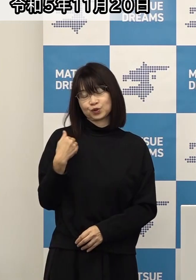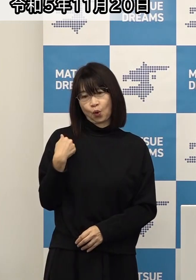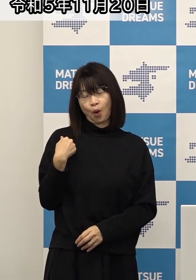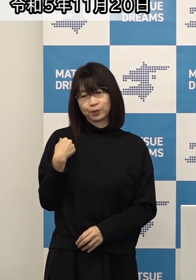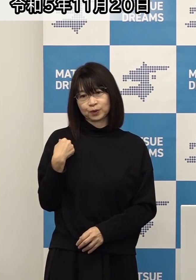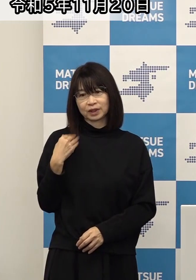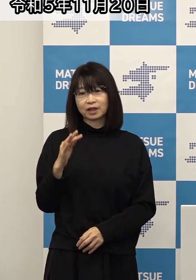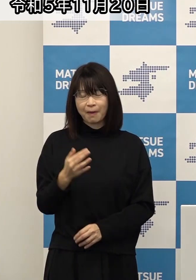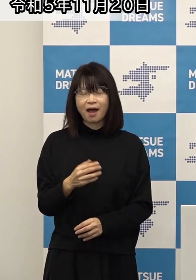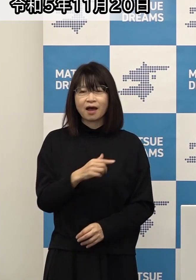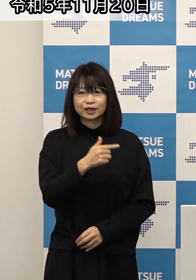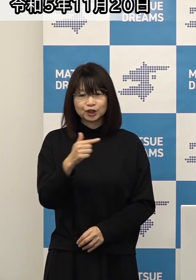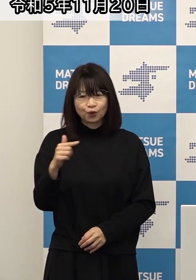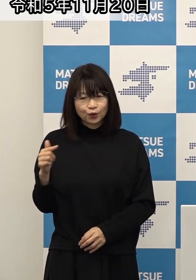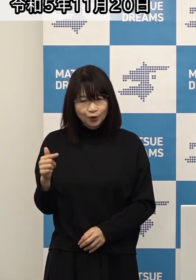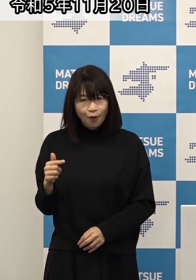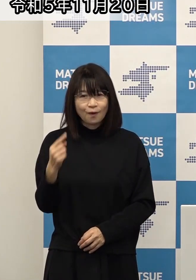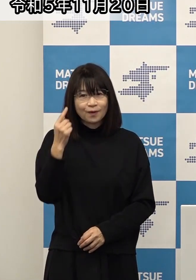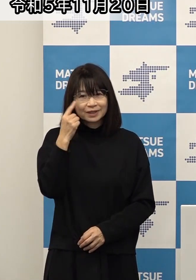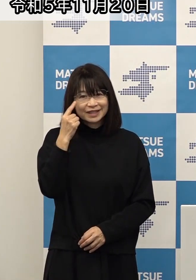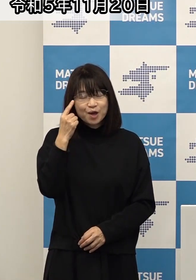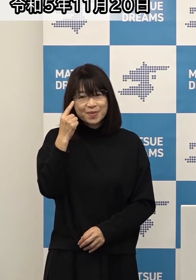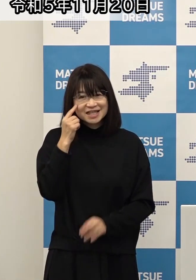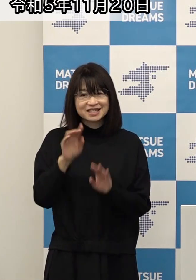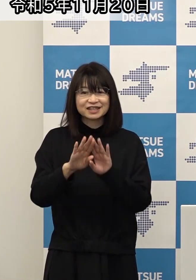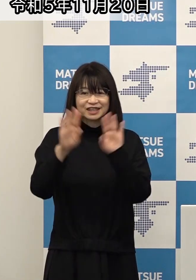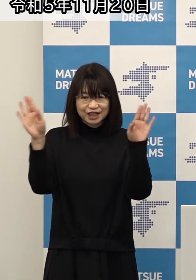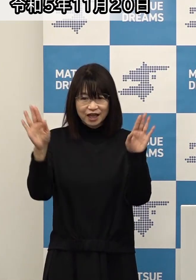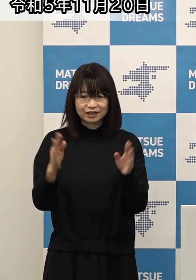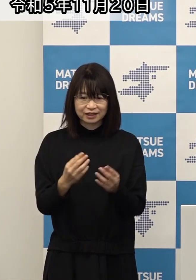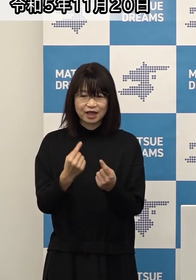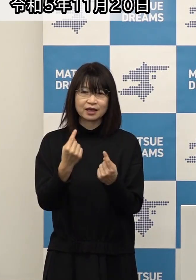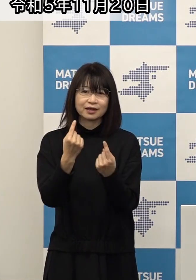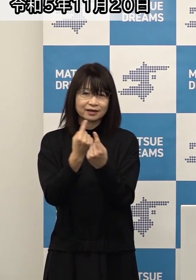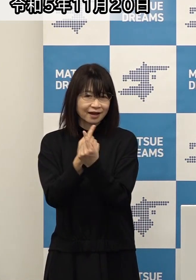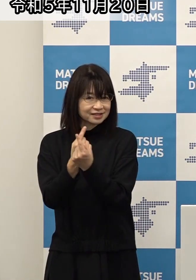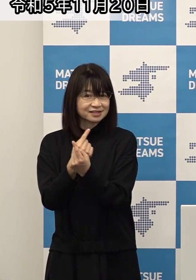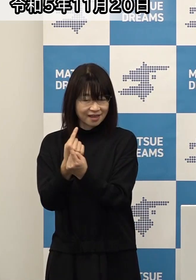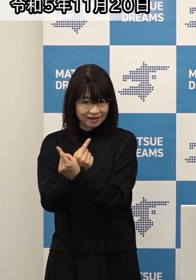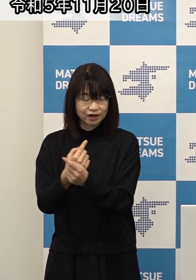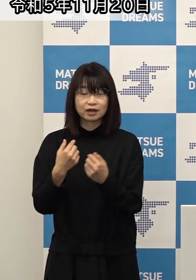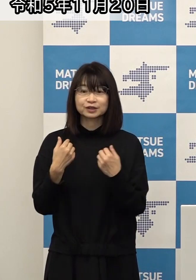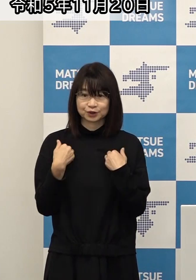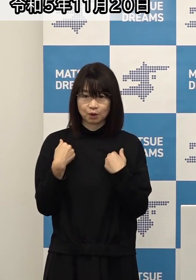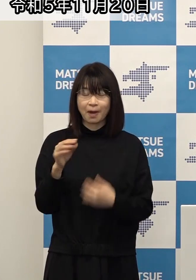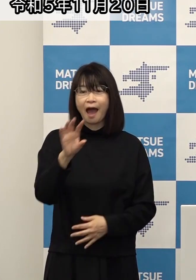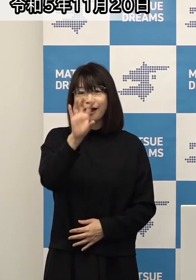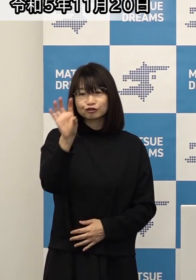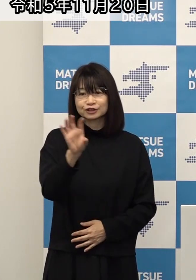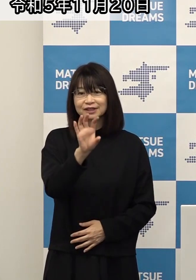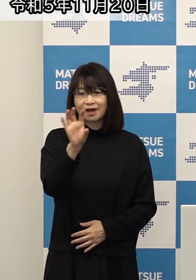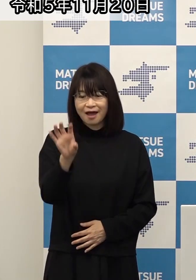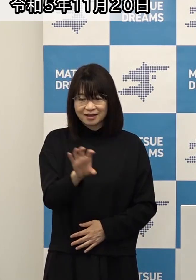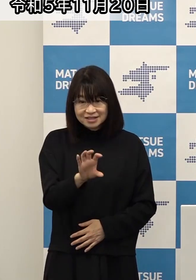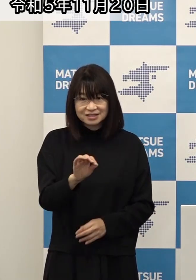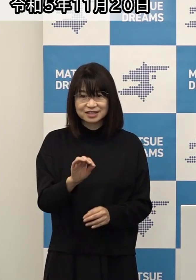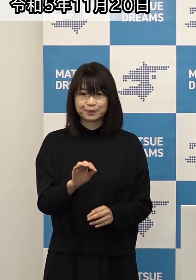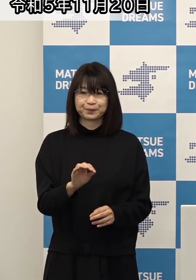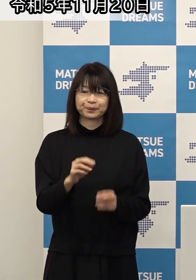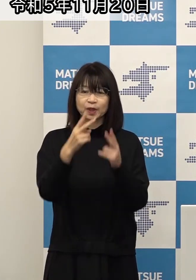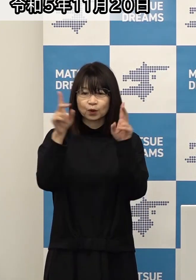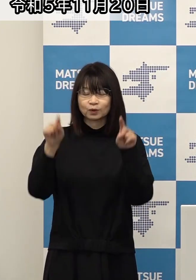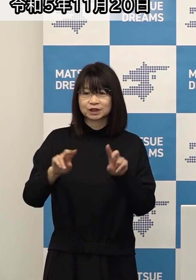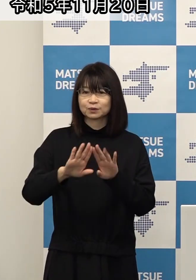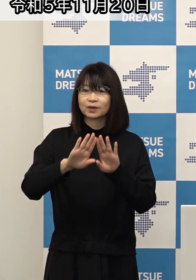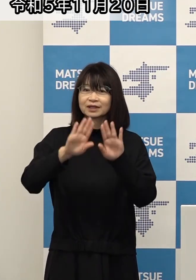そういった改善点というのは、やってみないとちょっとわからない部分もありますので、繰り返しやることで改善を図ることで、またいいイ